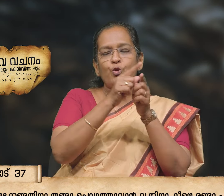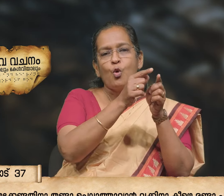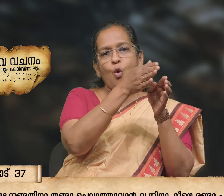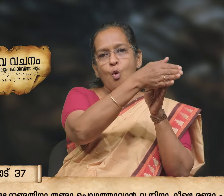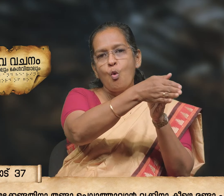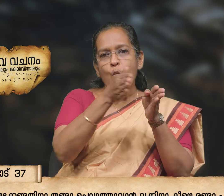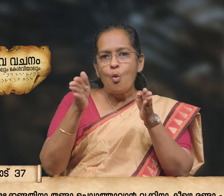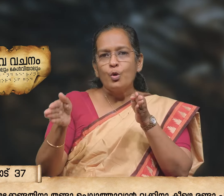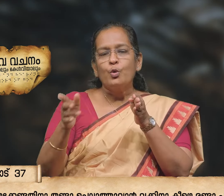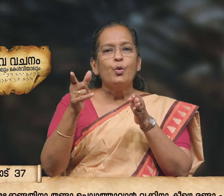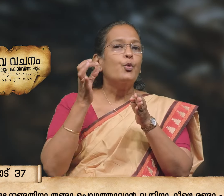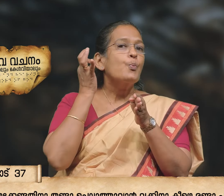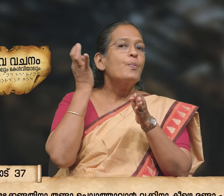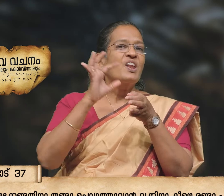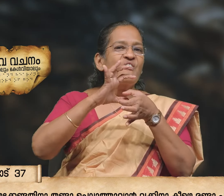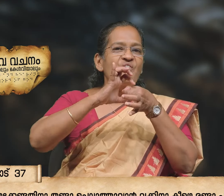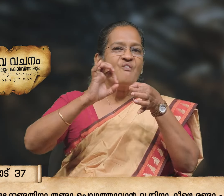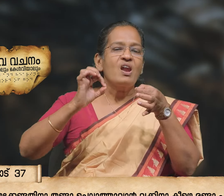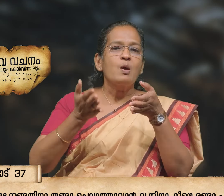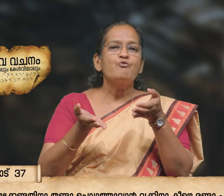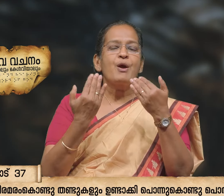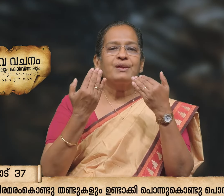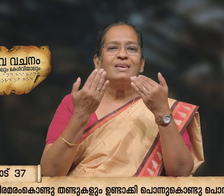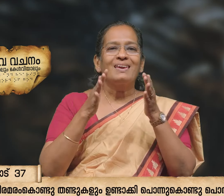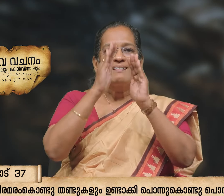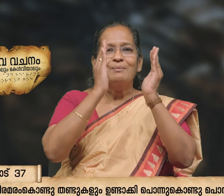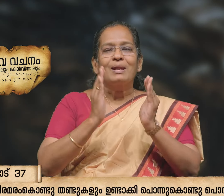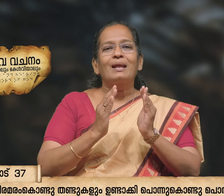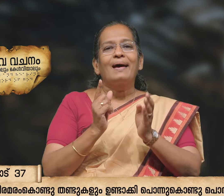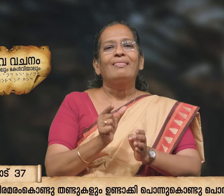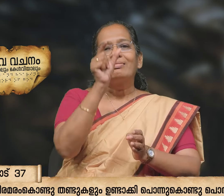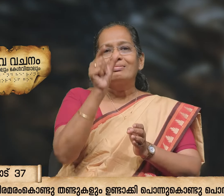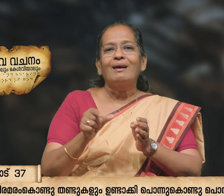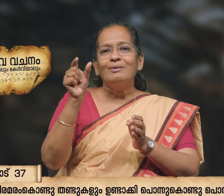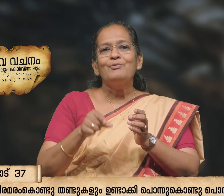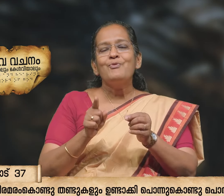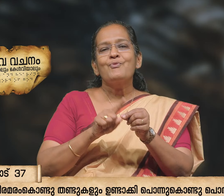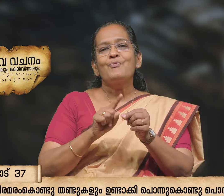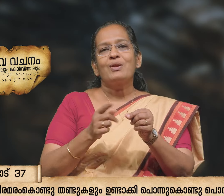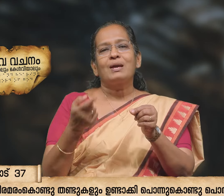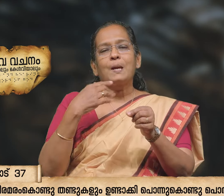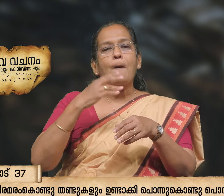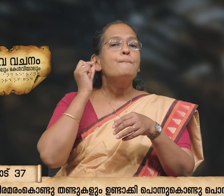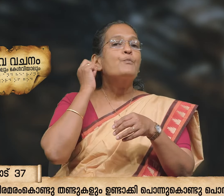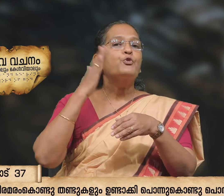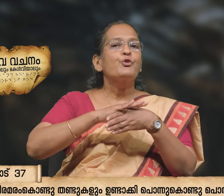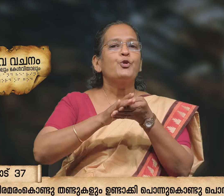കോണിങ്കിലും ഓരോ പൊൻ വളയമുണ്ടാക്കി. ഖദിരമരം കൊണ്ട് തണ്ടുകളും ഉണ്ടാക്കി പൊന്നുകൊണ്ട് പൊതിഞ്ഞു.